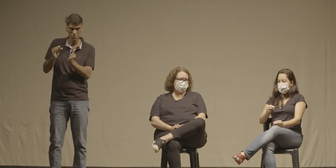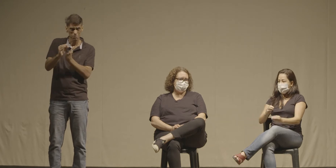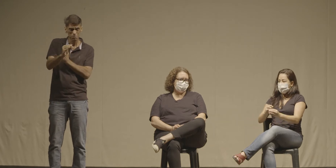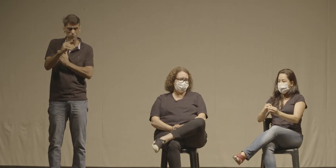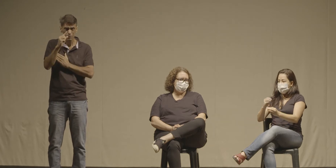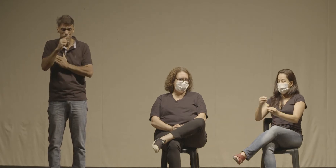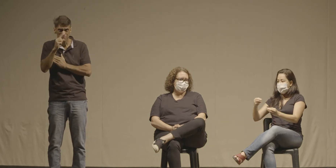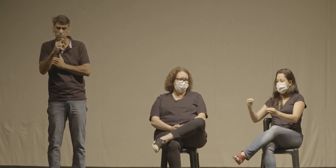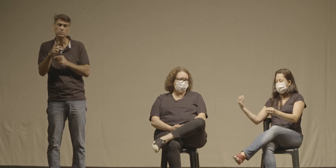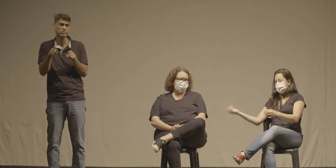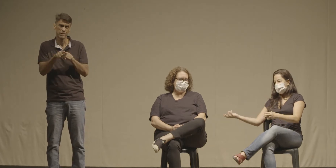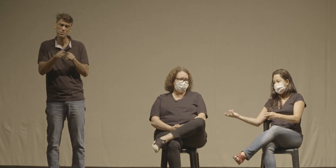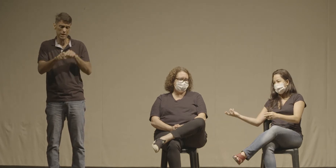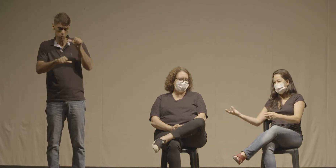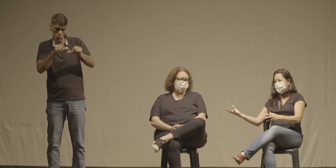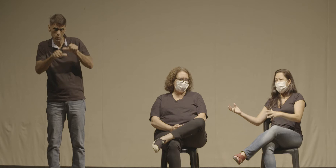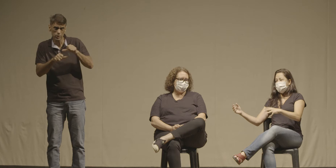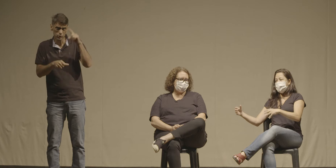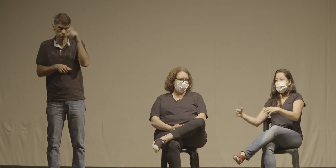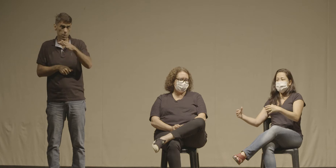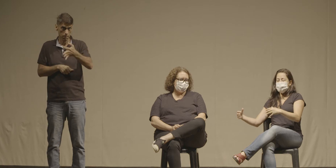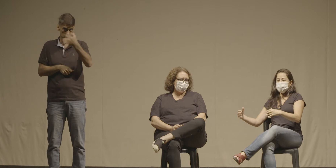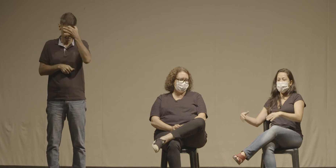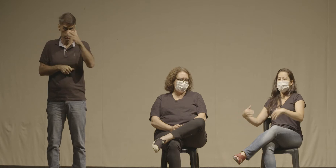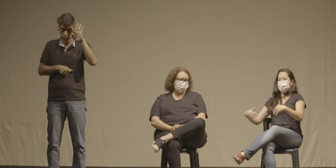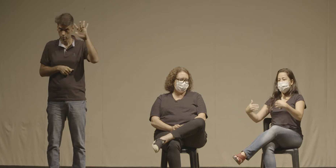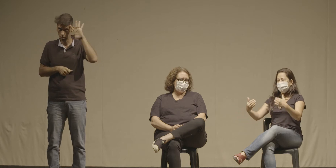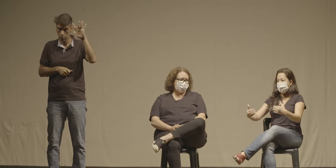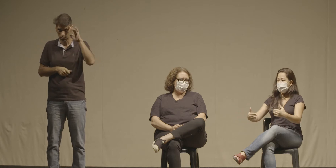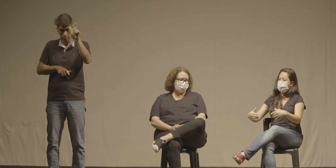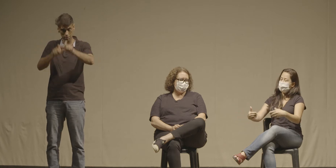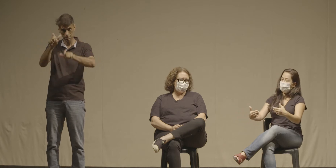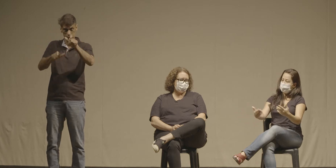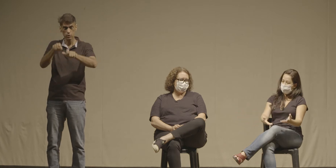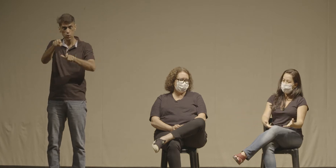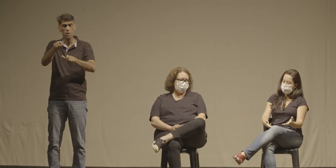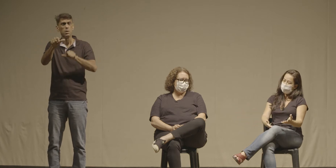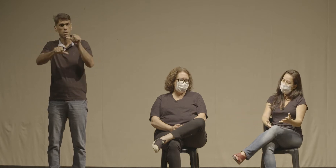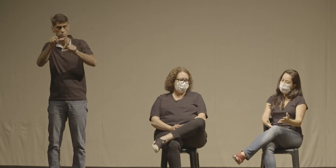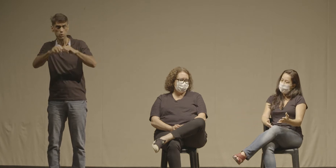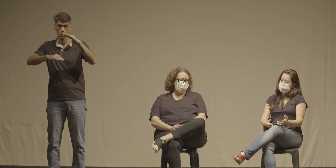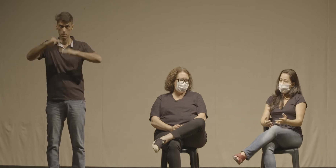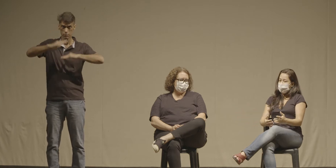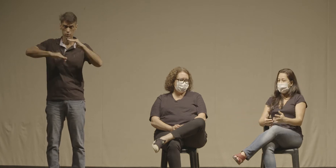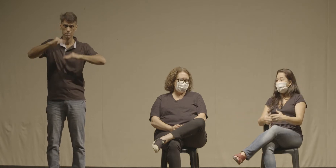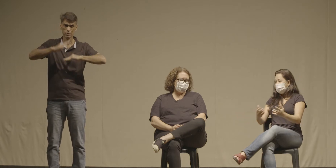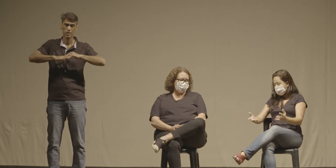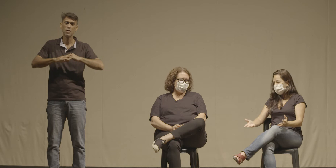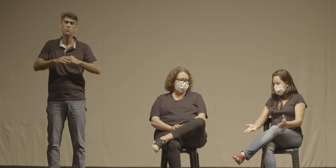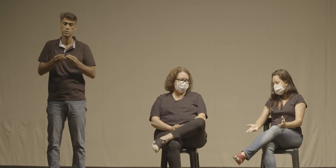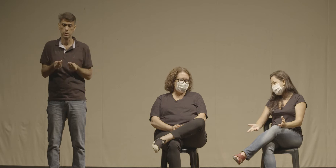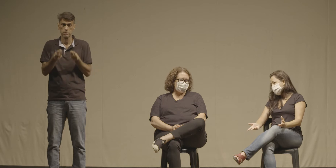você gerar uma transformação de pensamento, onde essa pessoa pode vir a se tornar um profissional, você tem que